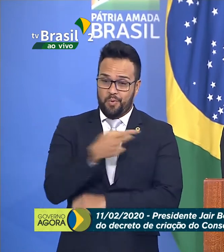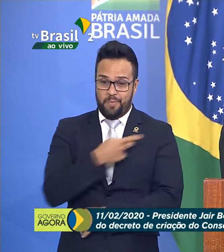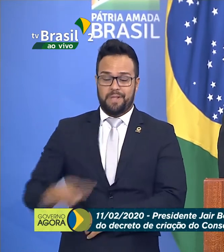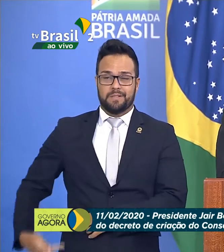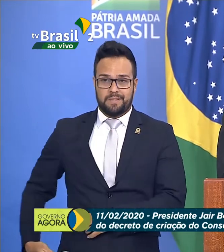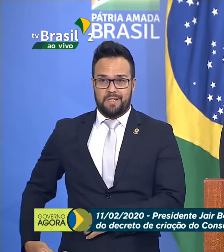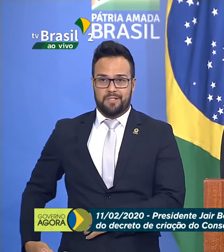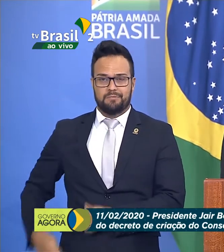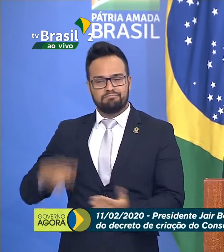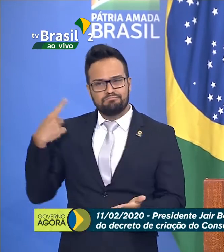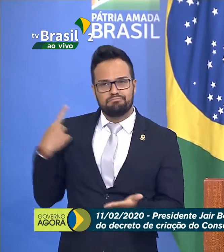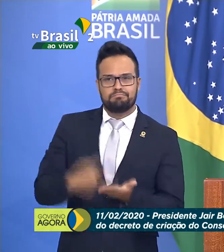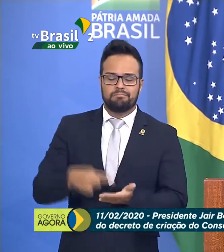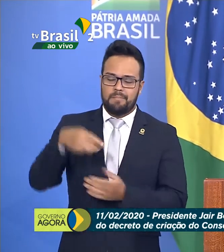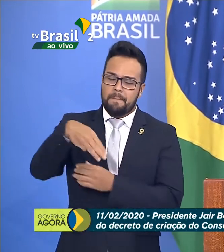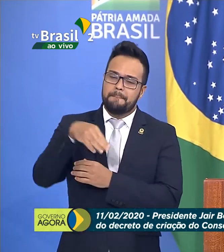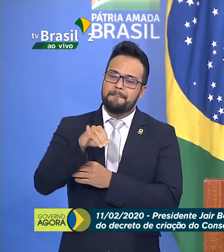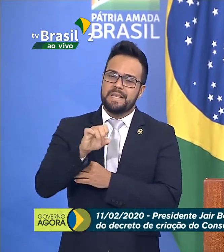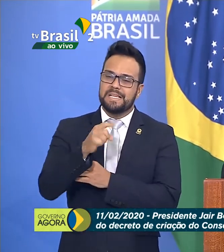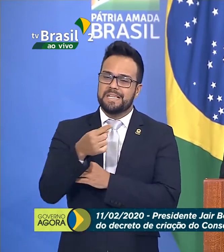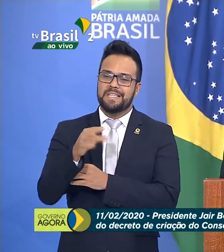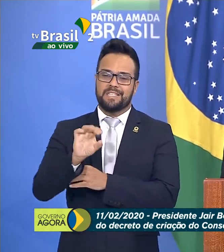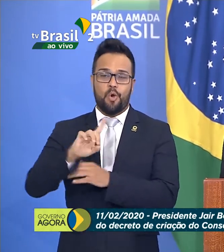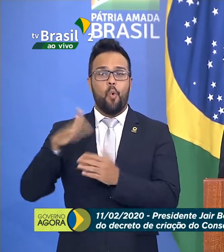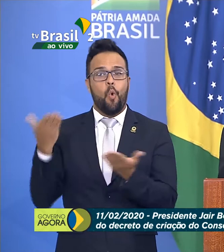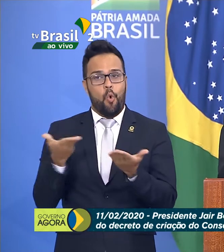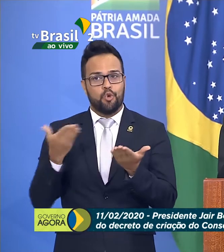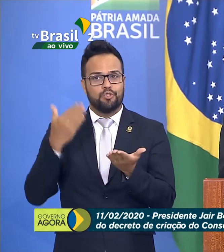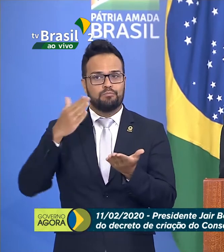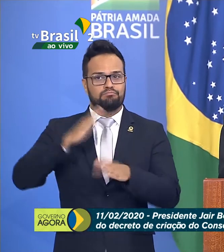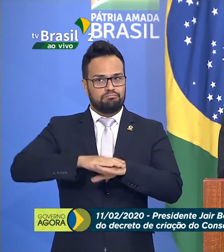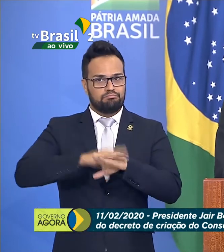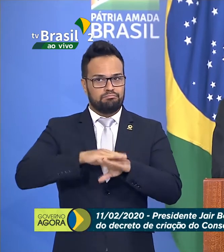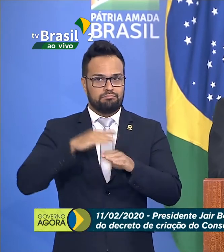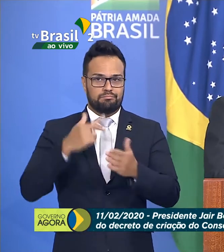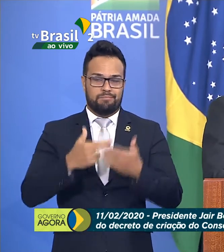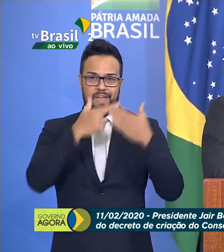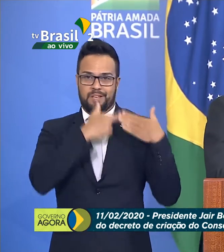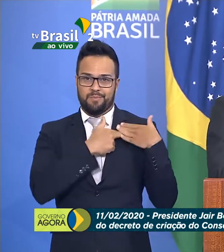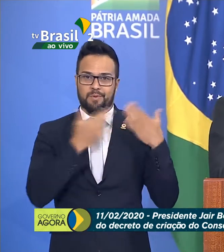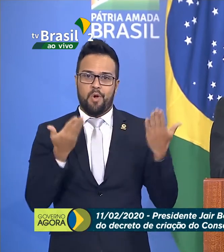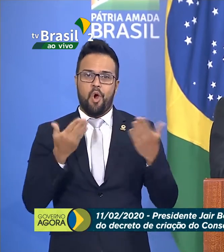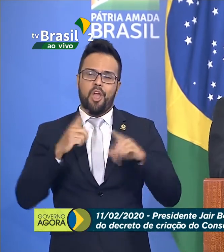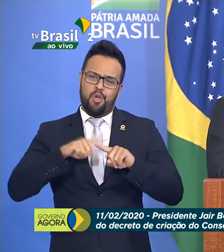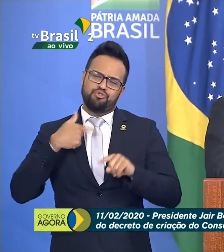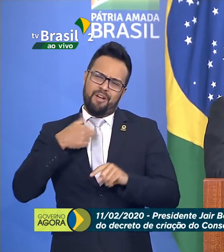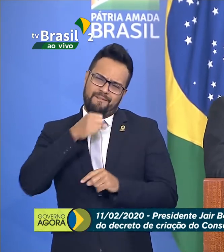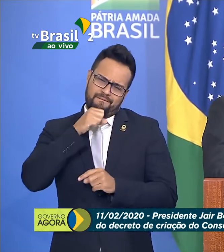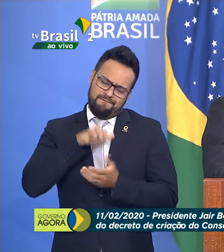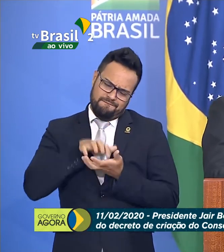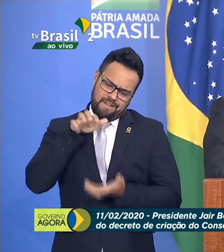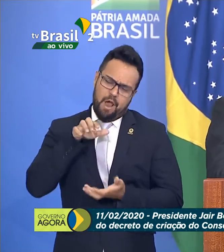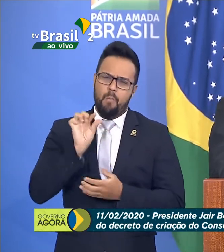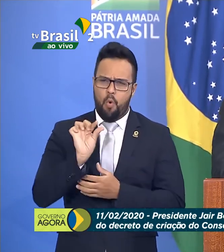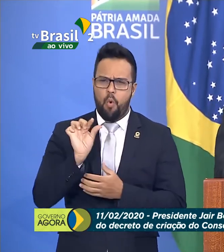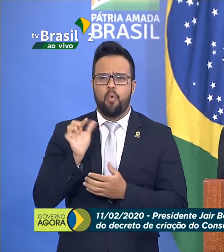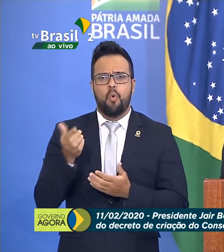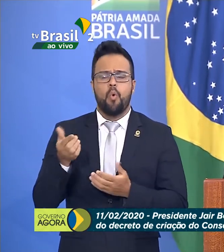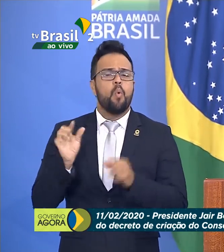nessa missão que ele assume a partir de hoje. Mas, como eu estou um pouquinho velho, eu quero